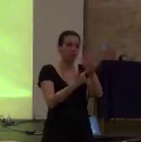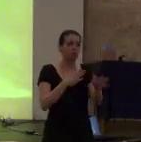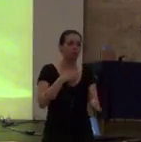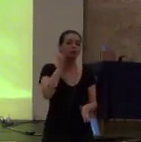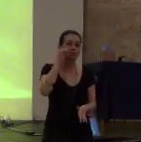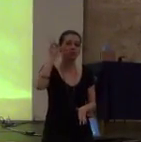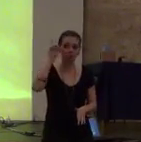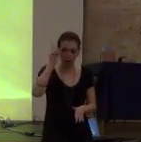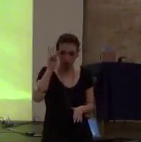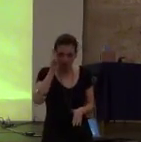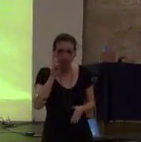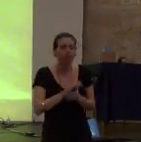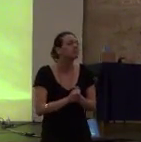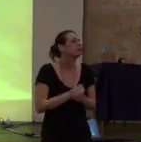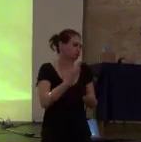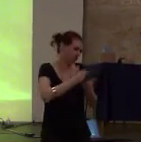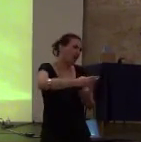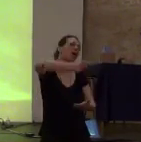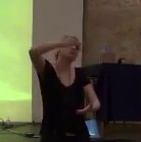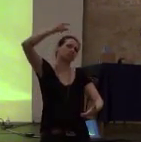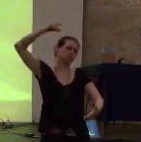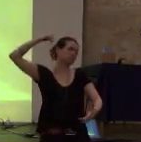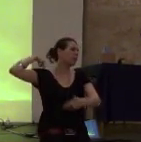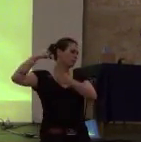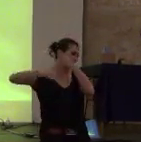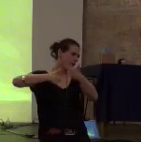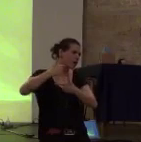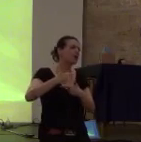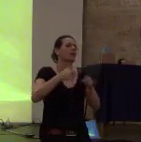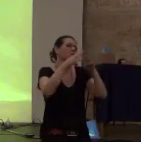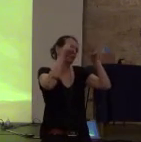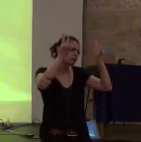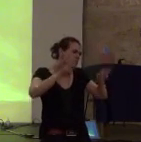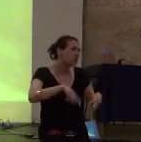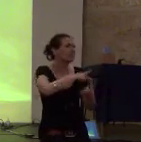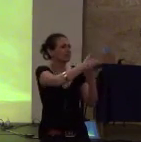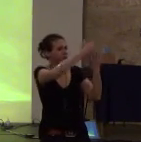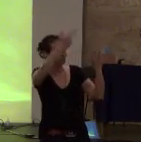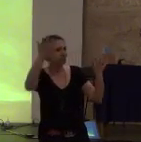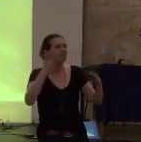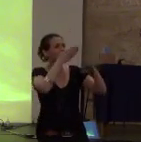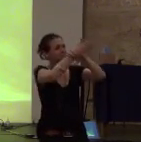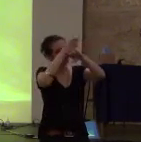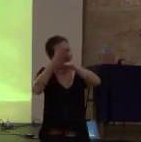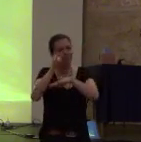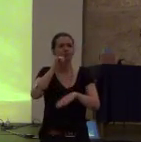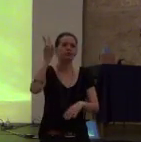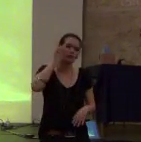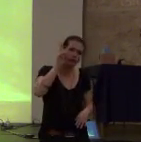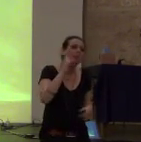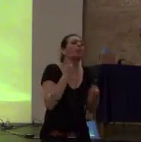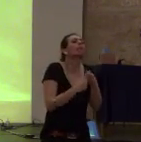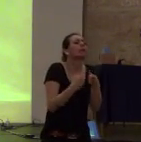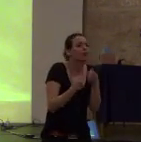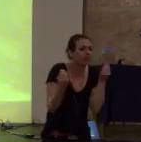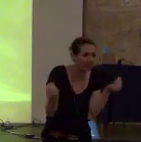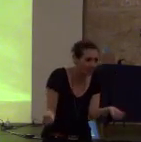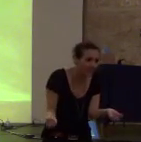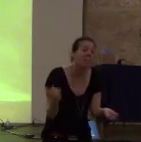Bom, esse foi um trabalho pensado, né, contando essa história que já é na verdade uma lenda muito antiga, e